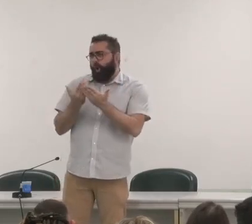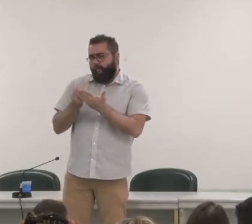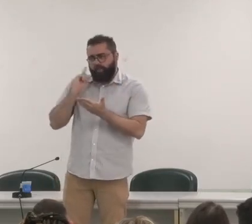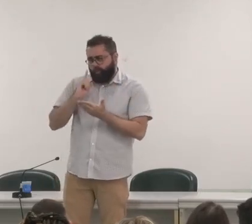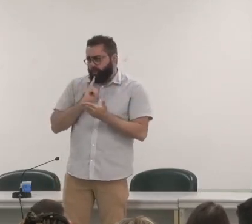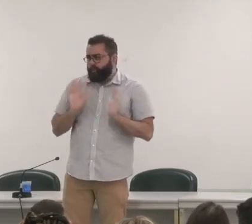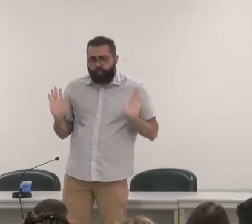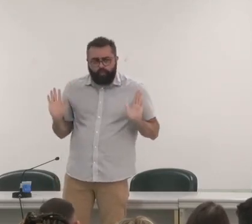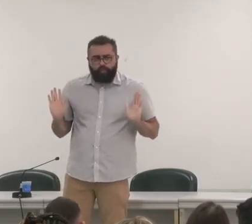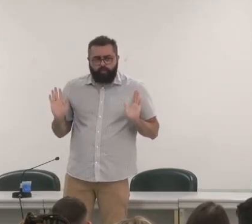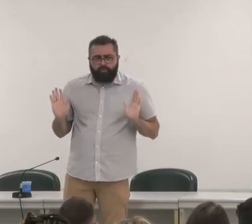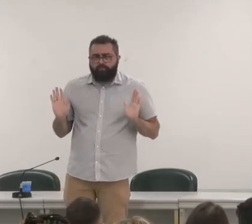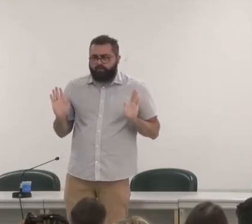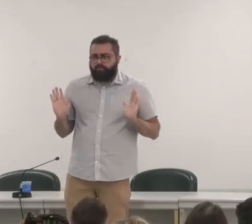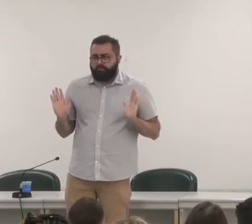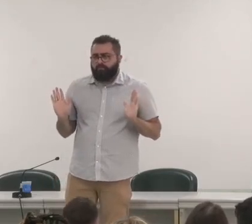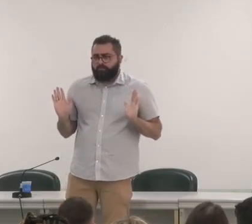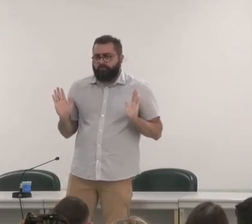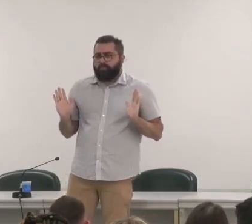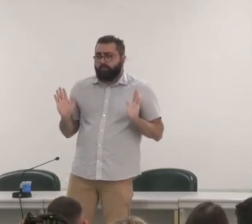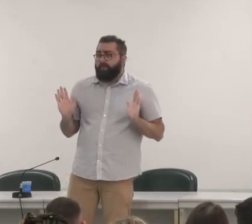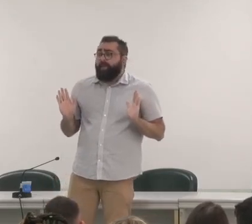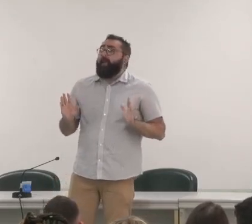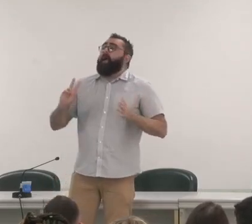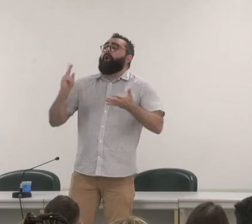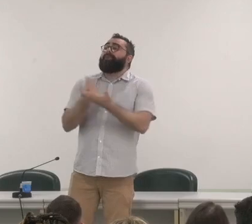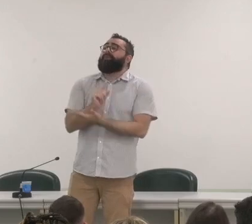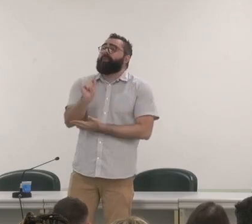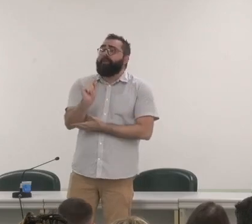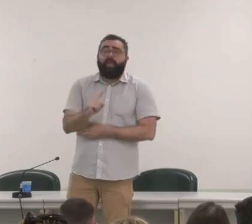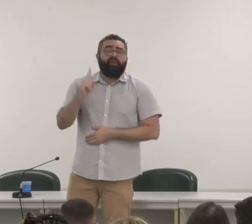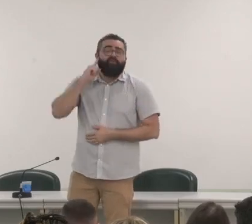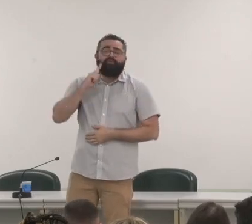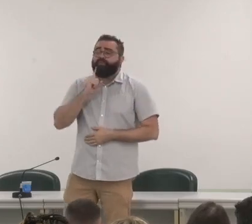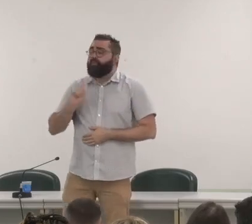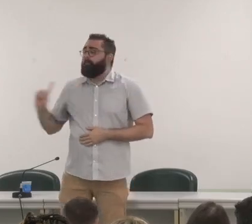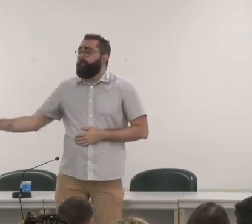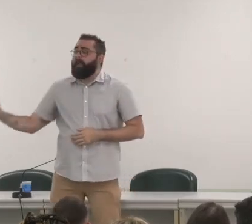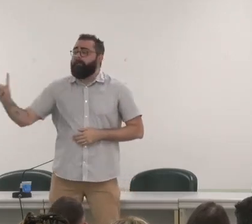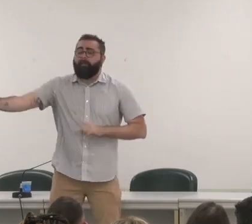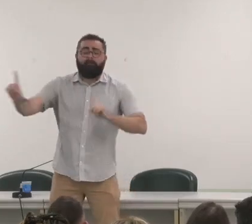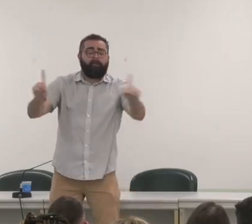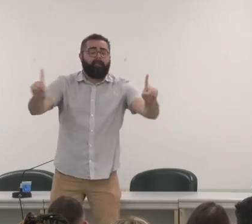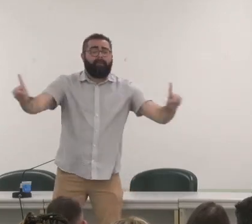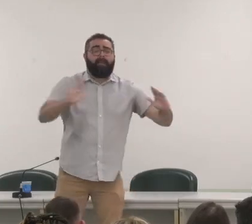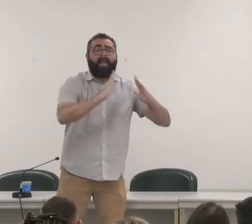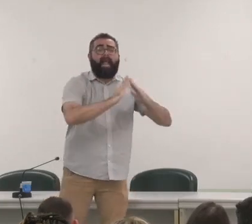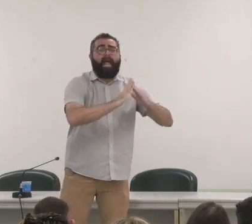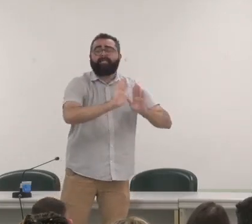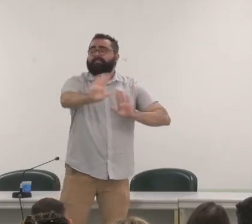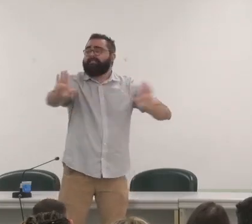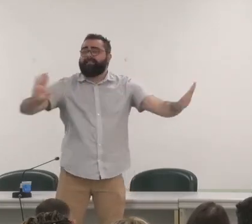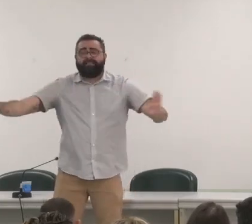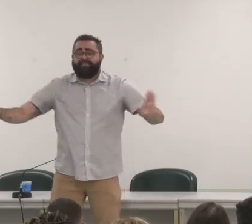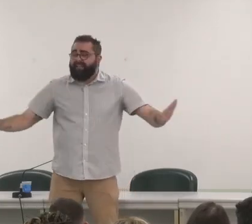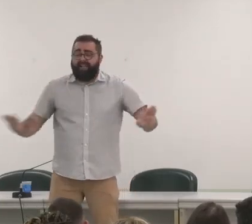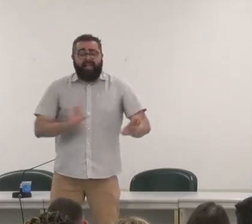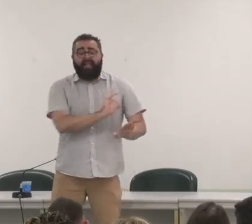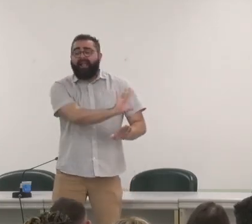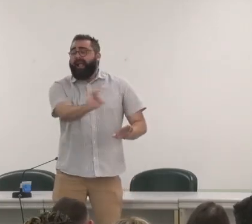muito tempo, institucionalmente, governamentalmente, as escolas de surdos eram proibidas. Então, cada